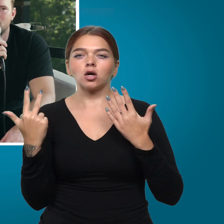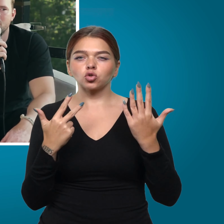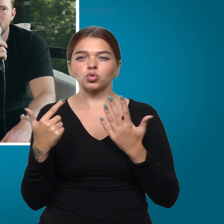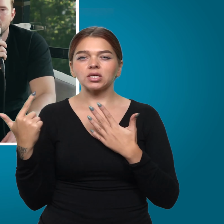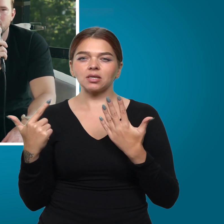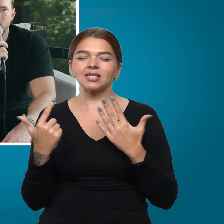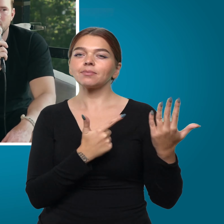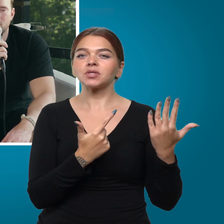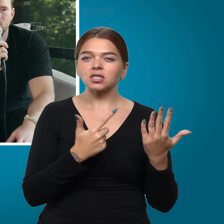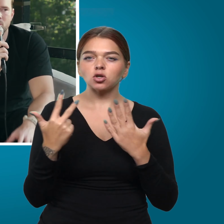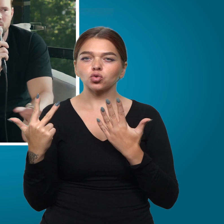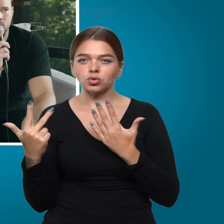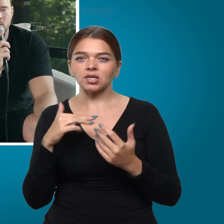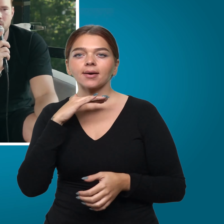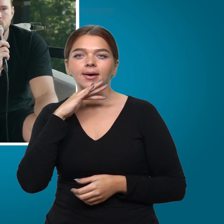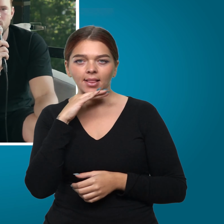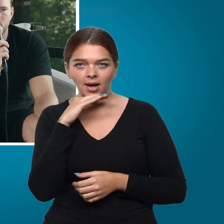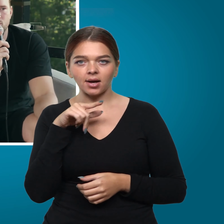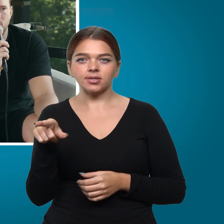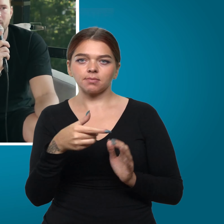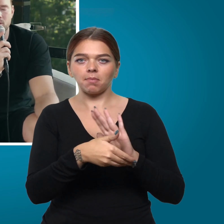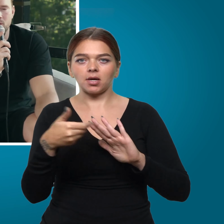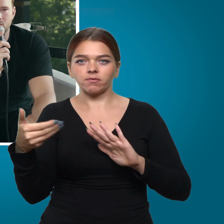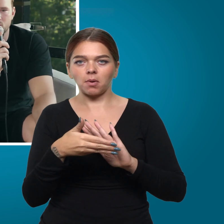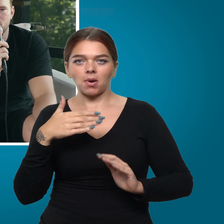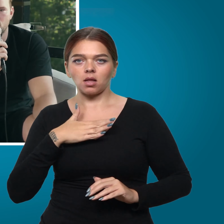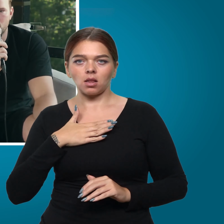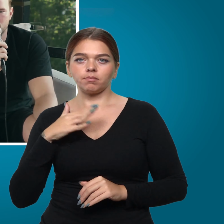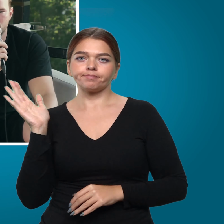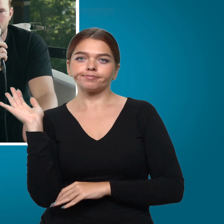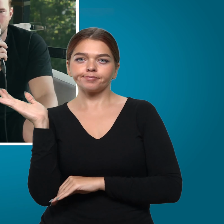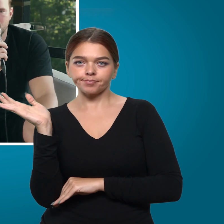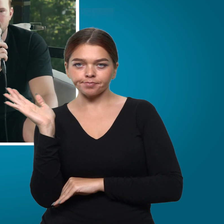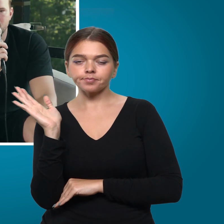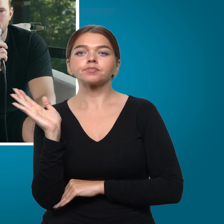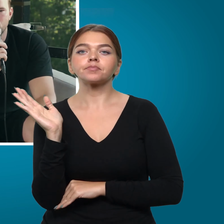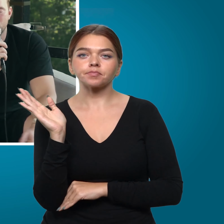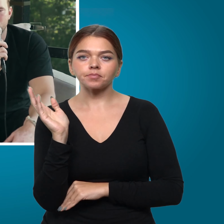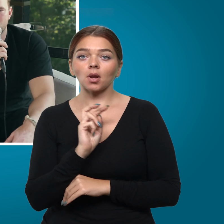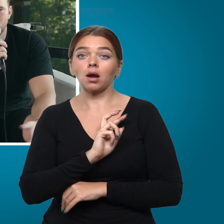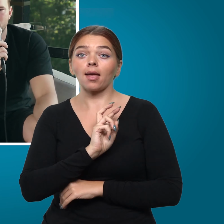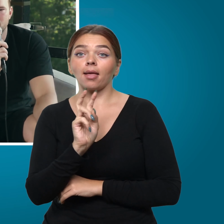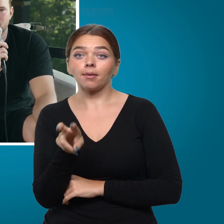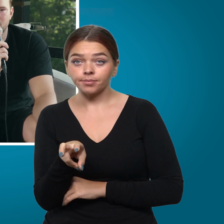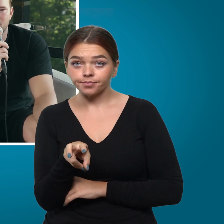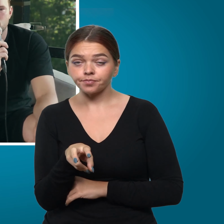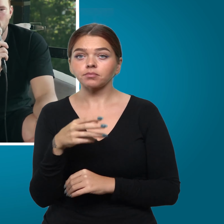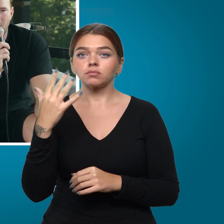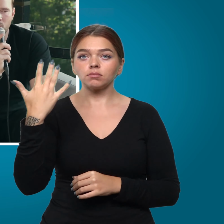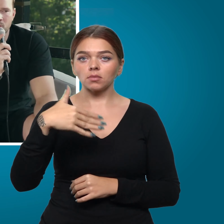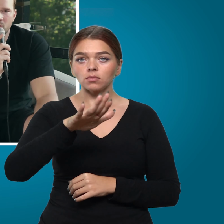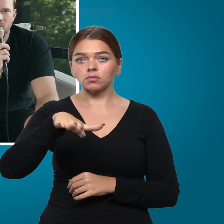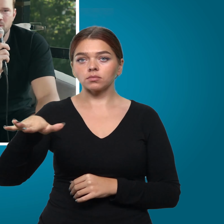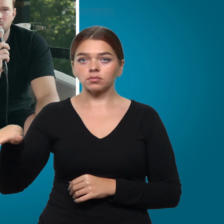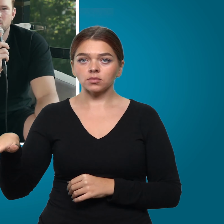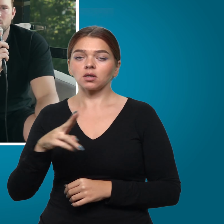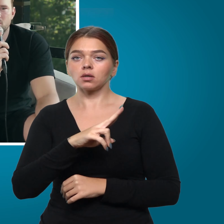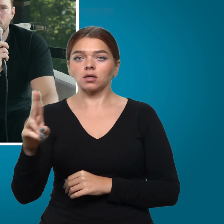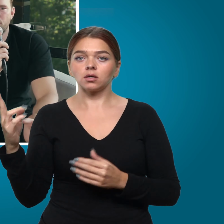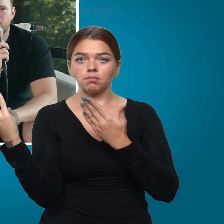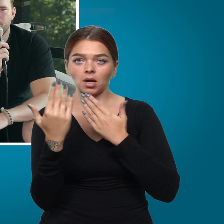galauką ir ten atinu ir yra 50 moksleivių, kurie perskaitė knygą savo norų. Tai buvo toks labai didelis wow, tai